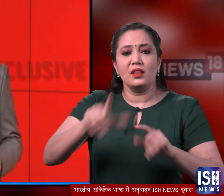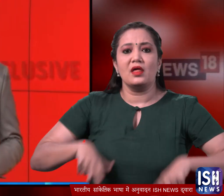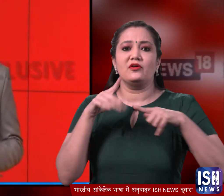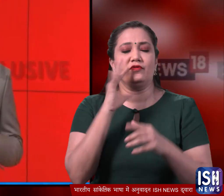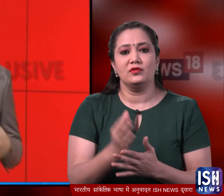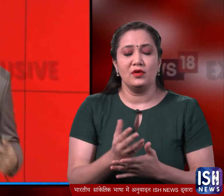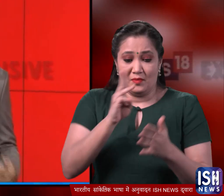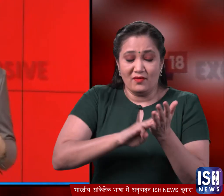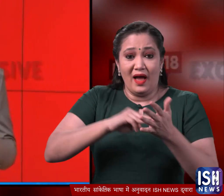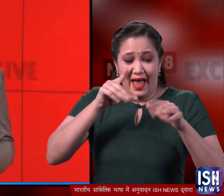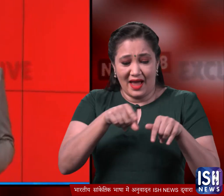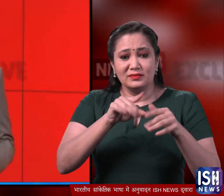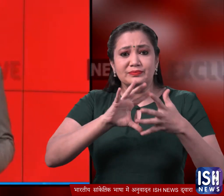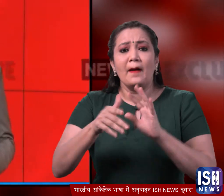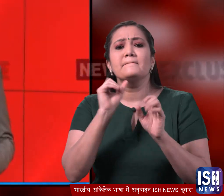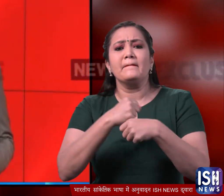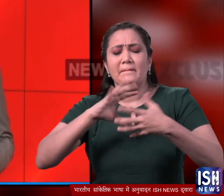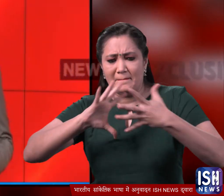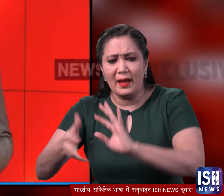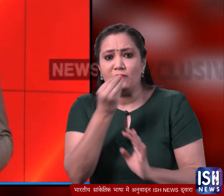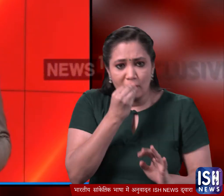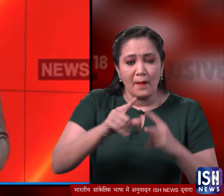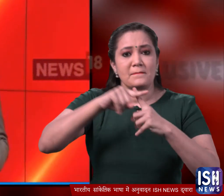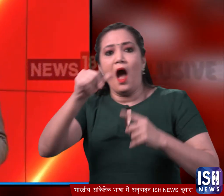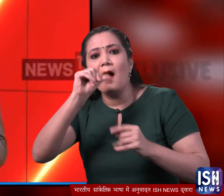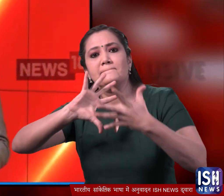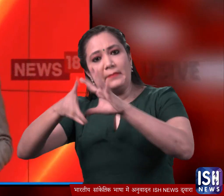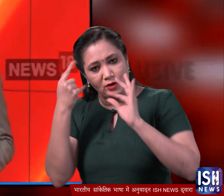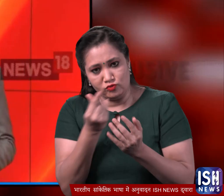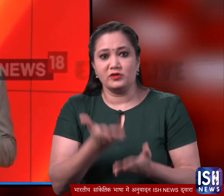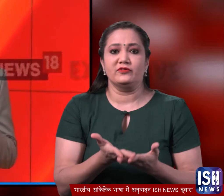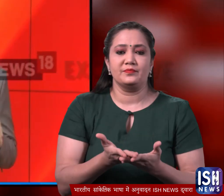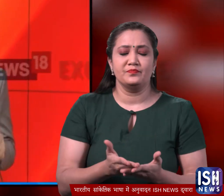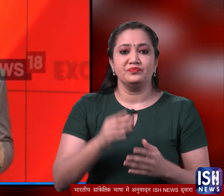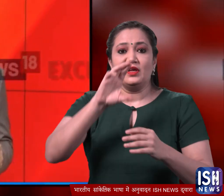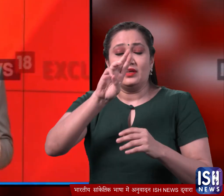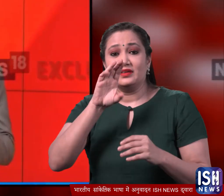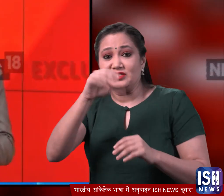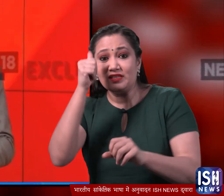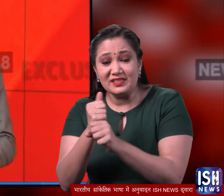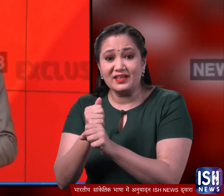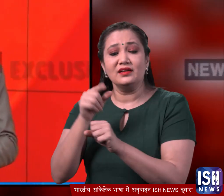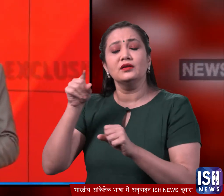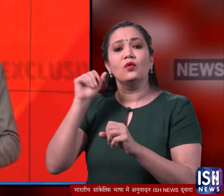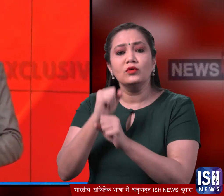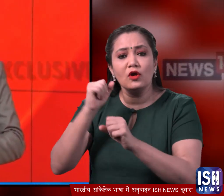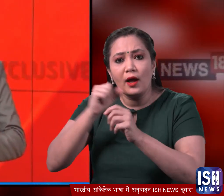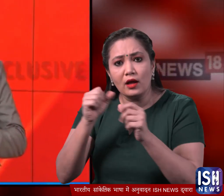हिस्सा है, क्योंकि परंपरागत तौर पर वो महुआ का इस्तेमाल खाने में और शराब बनाने में करते रहे। और छत्तीसगढ़ में तो सरकार ने